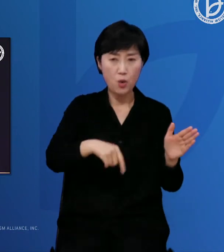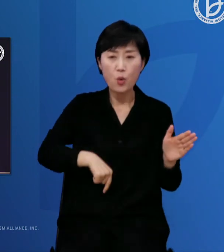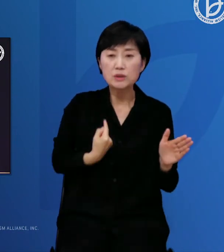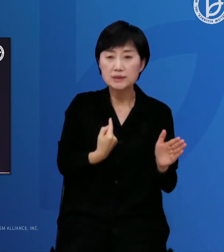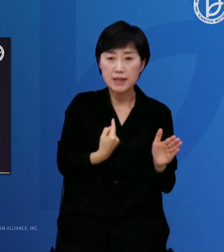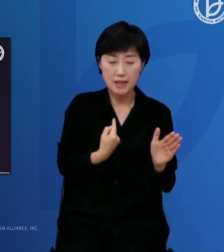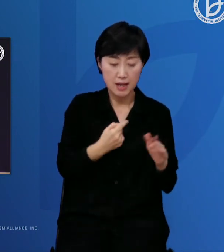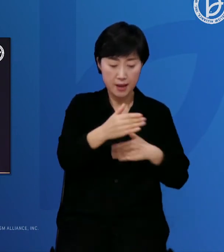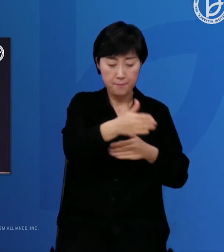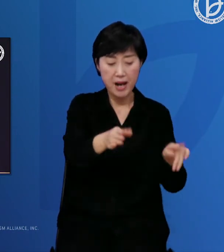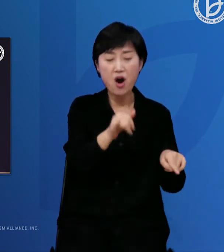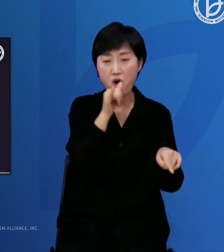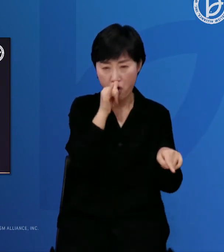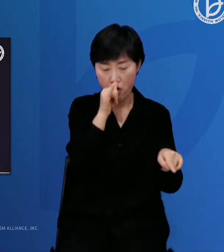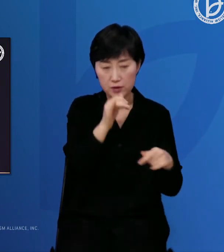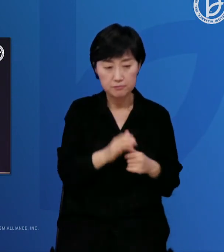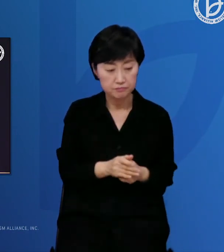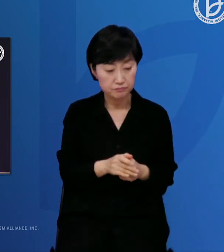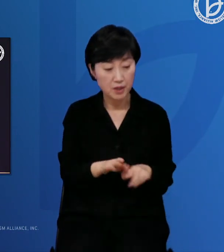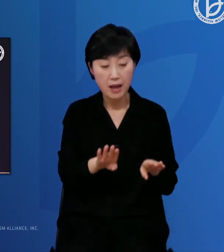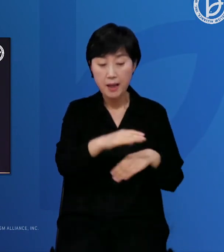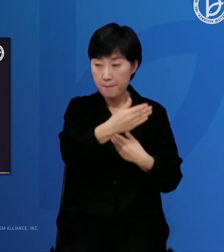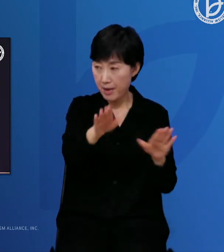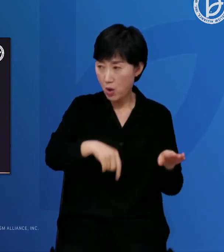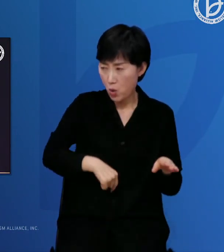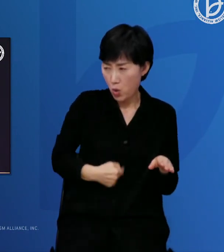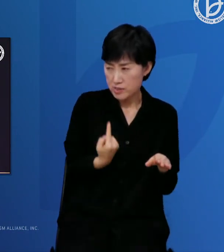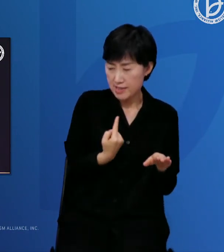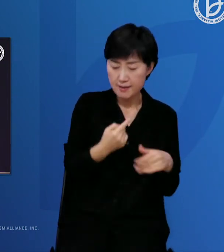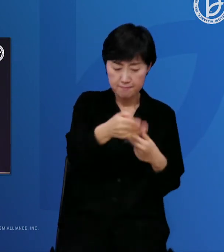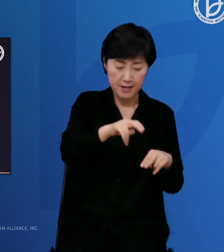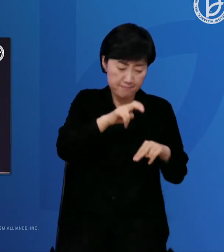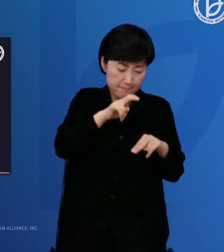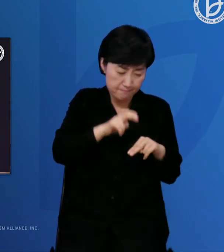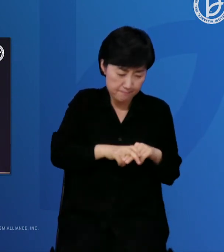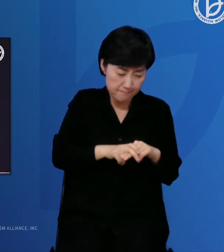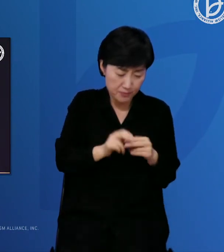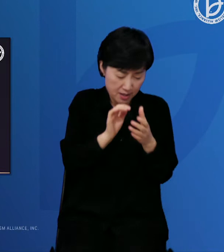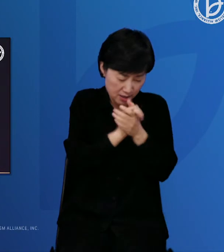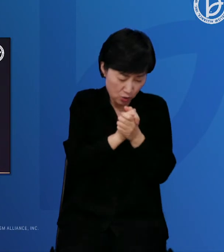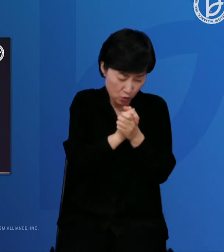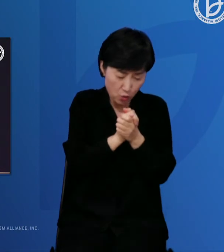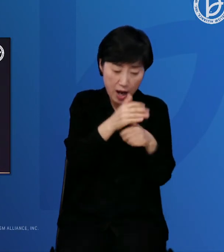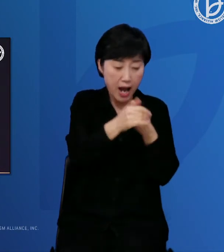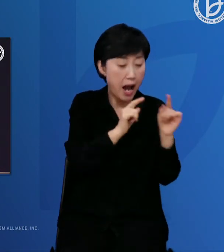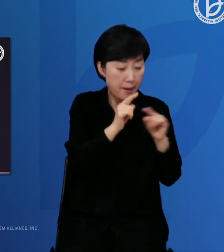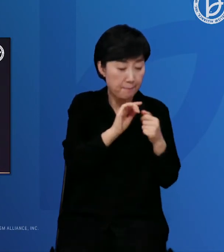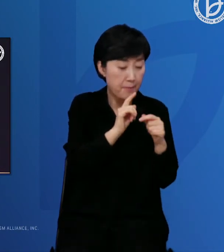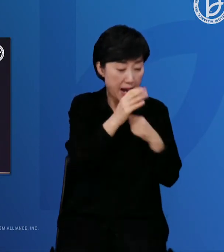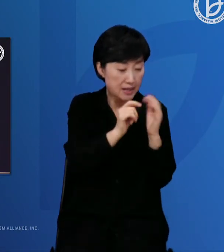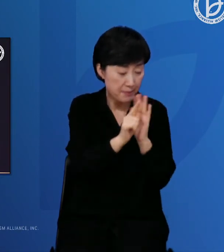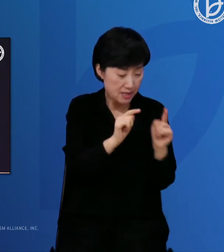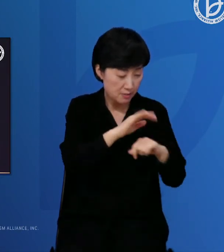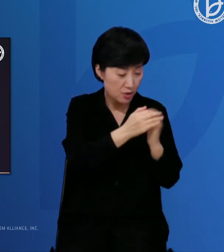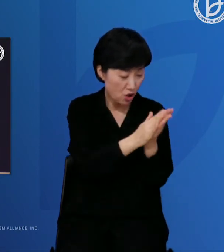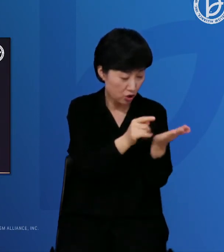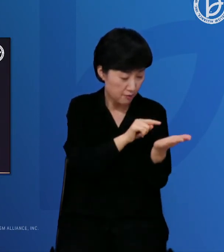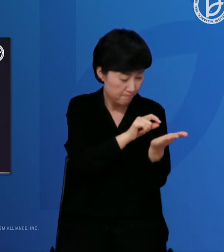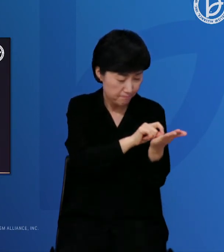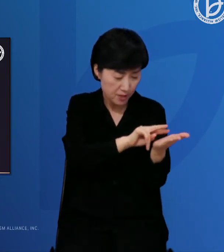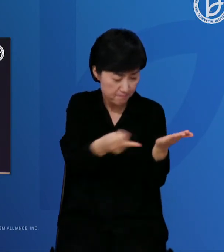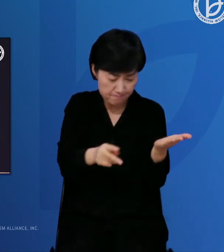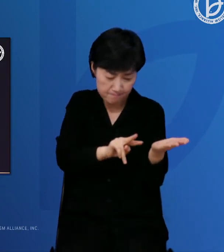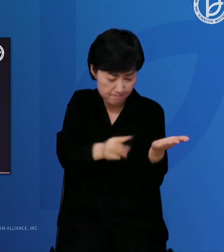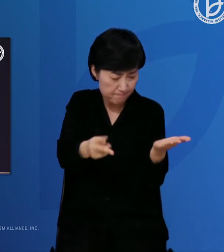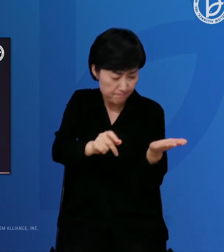room where he could be by himself. 거기서 혼자서 기도하면서 이제 말씀을 번역을 한 겁니다. And there by